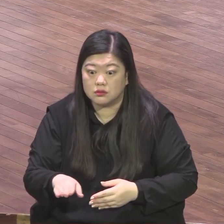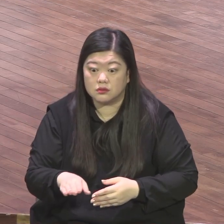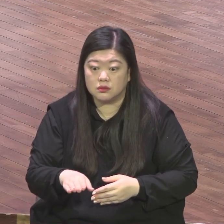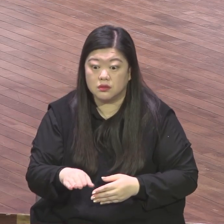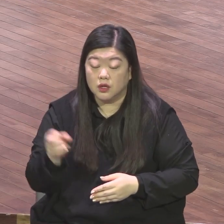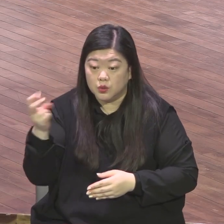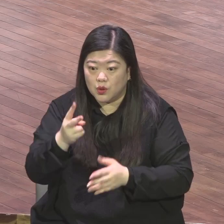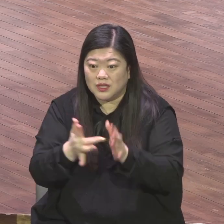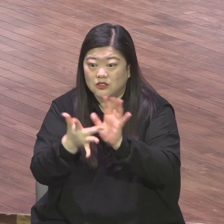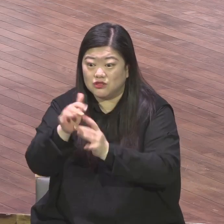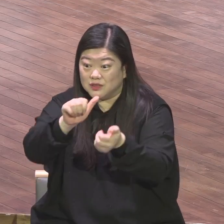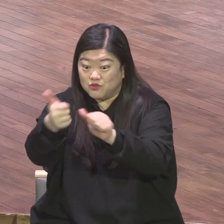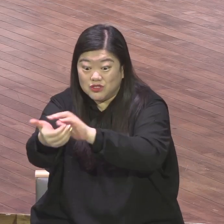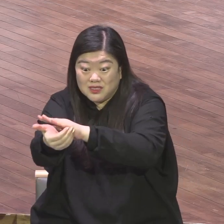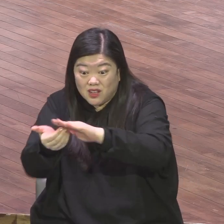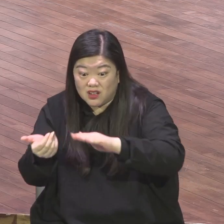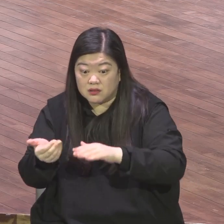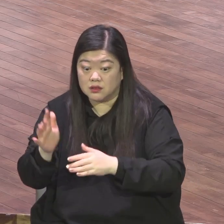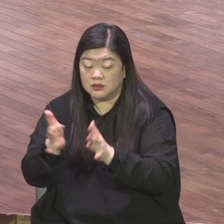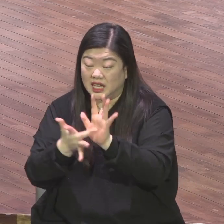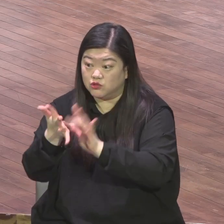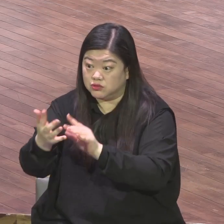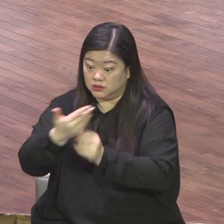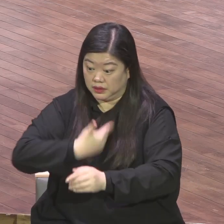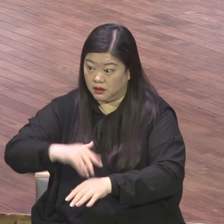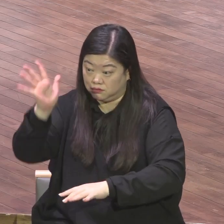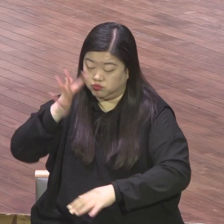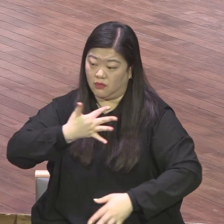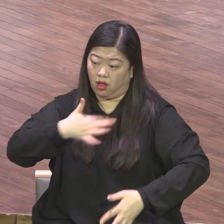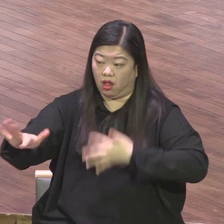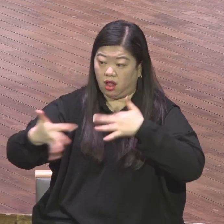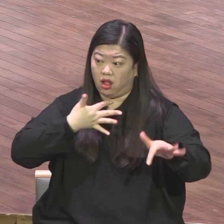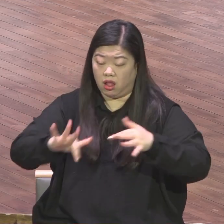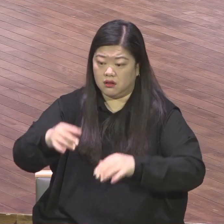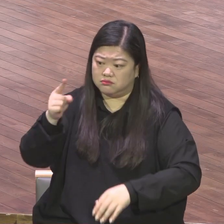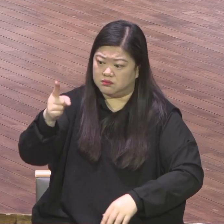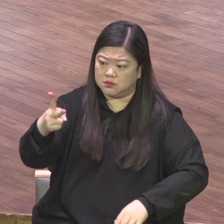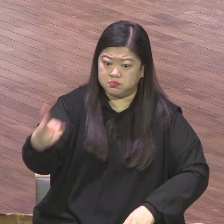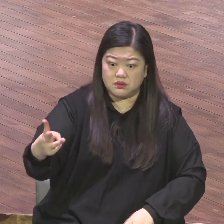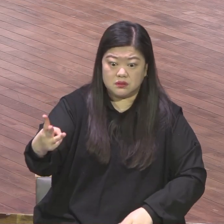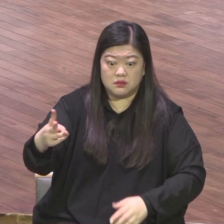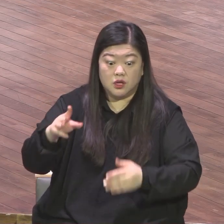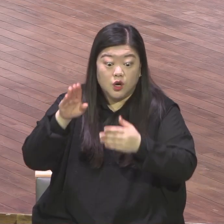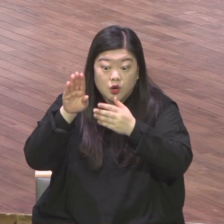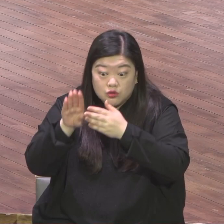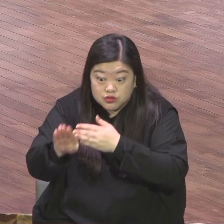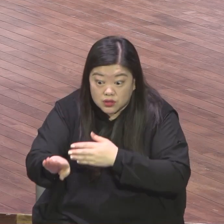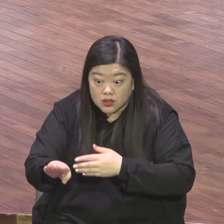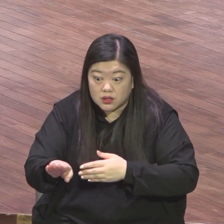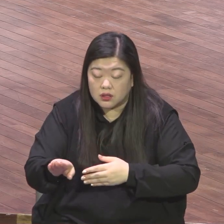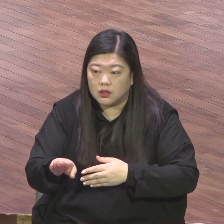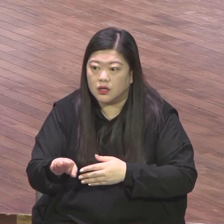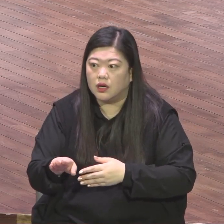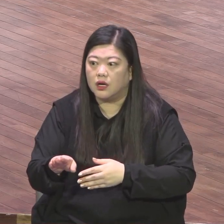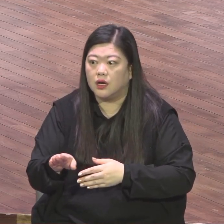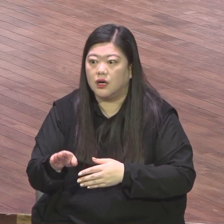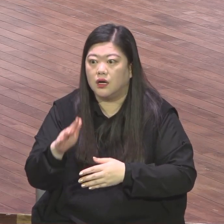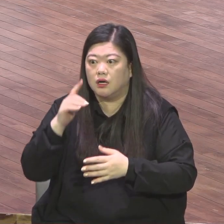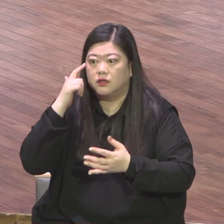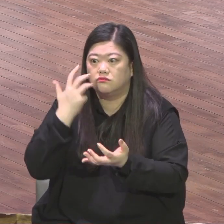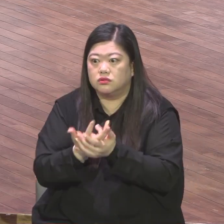그러면서 완전히 패잔병이 돼가지고 실패자가 돼가지고 아무 힘도 없이 소심해 있었어.